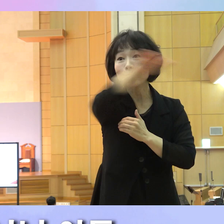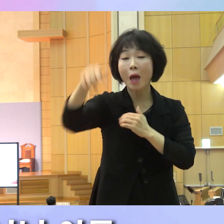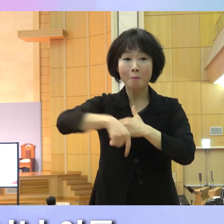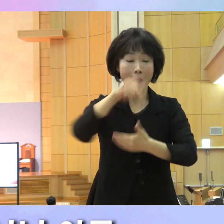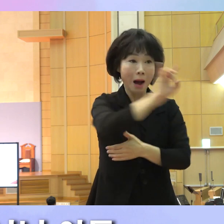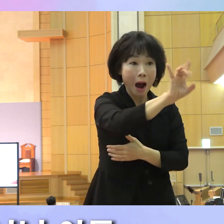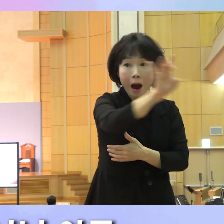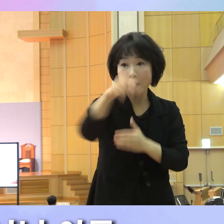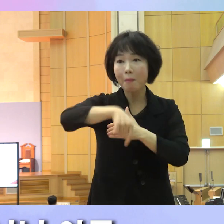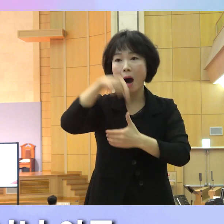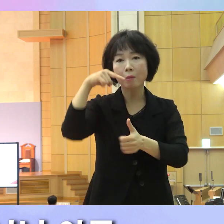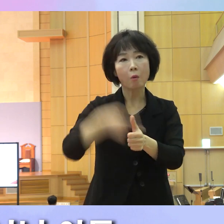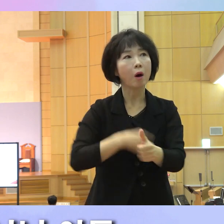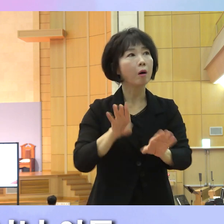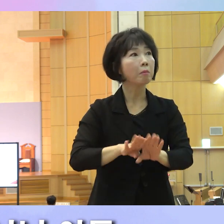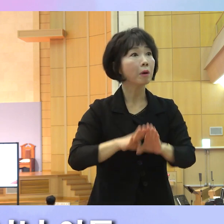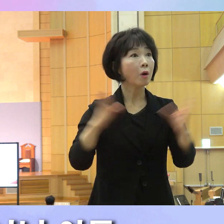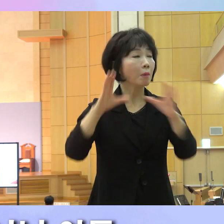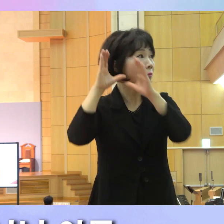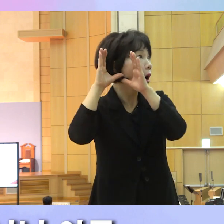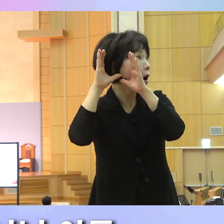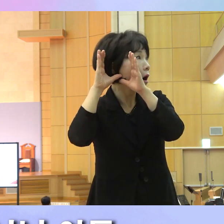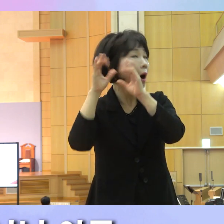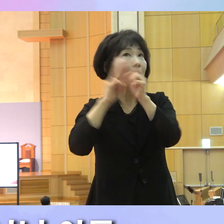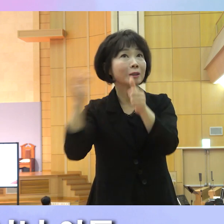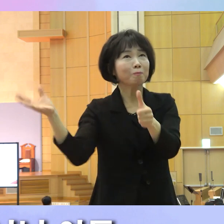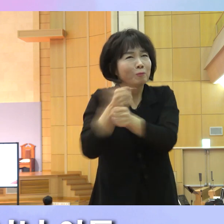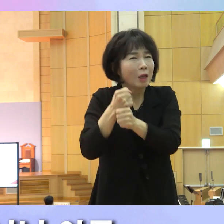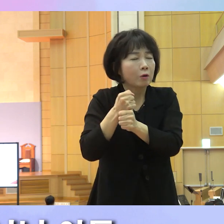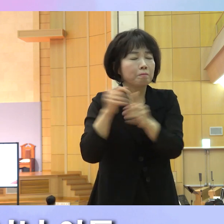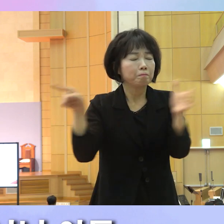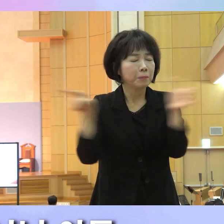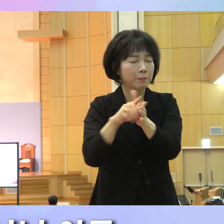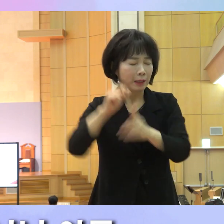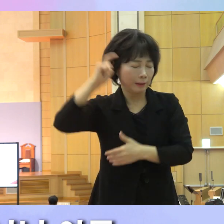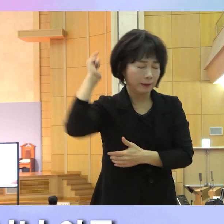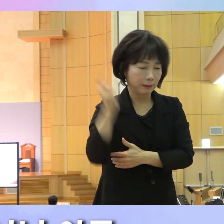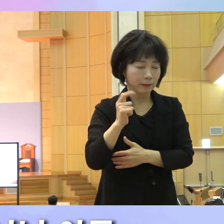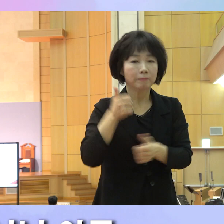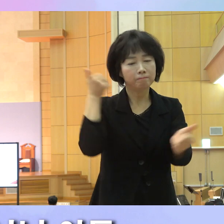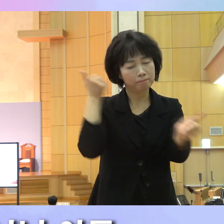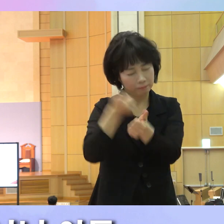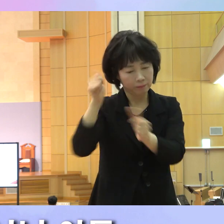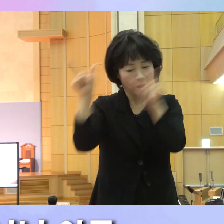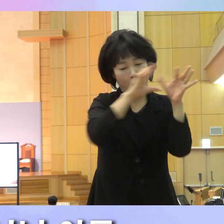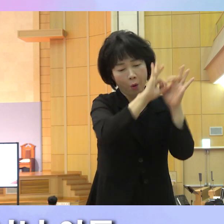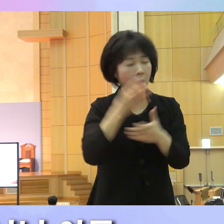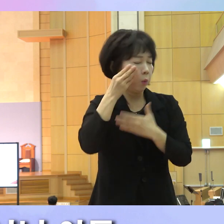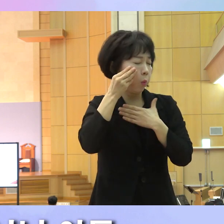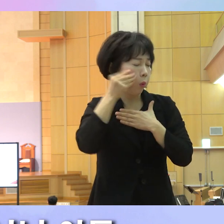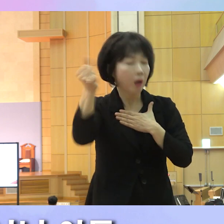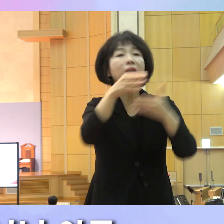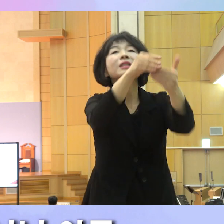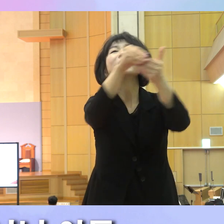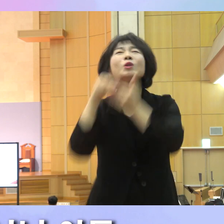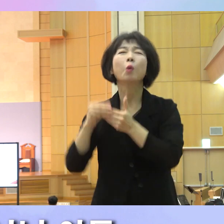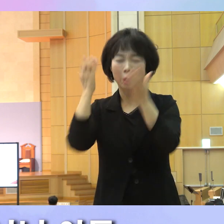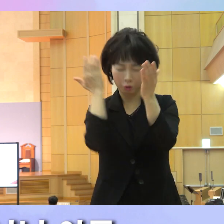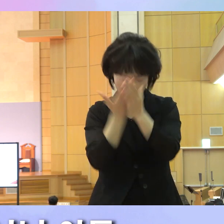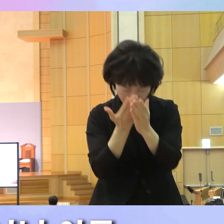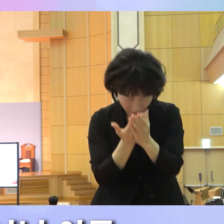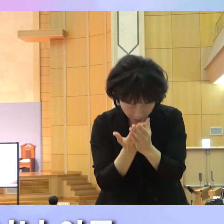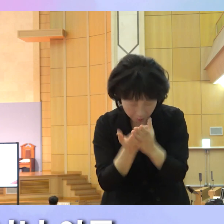마음의 문을 열게 하여 주시고 말씀 붙잡고 또 믿음으로 나아갈 때에 승리의 삶이 될 수 있도록 주여 인도하여